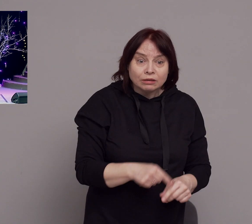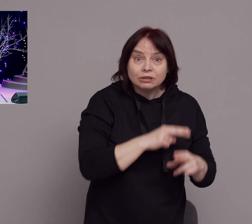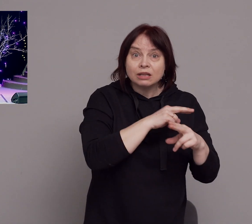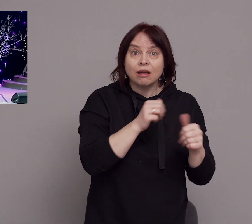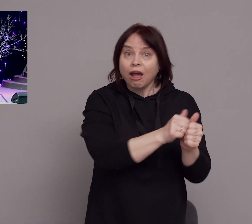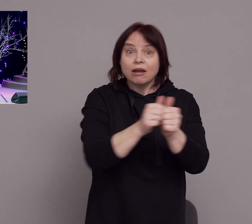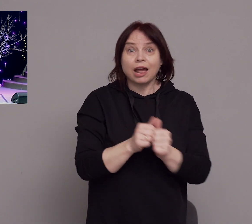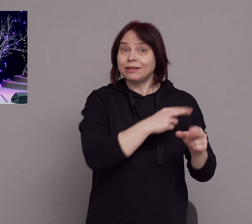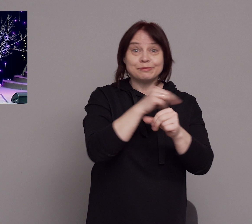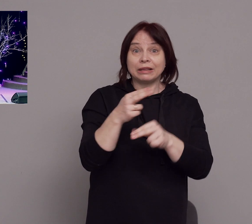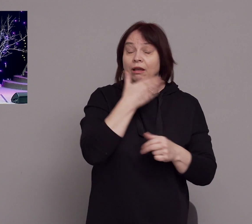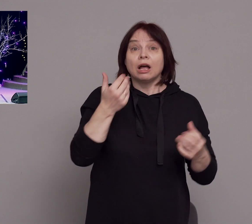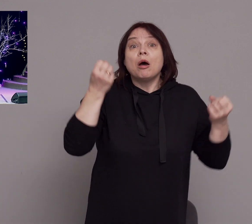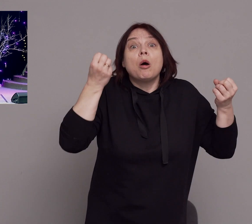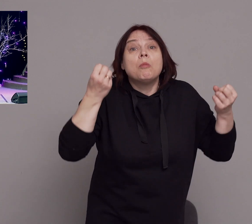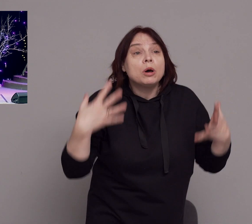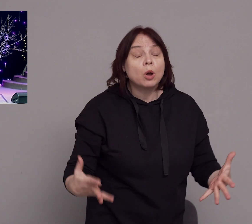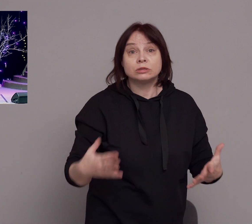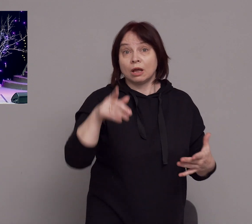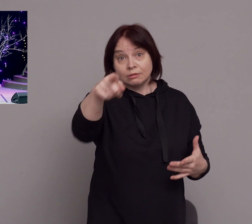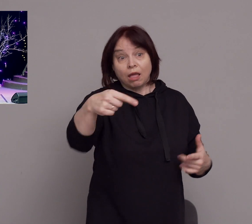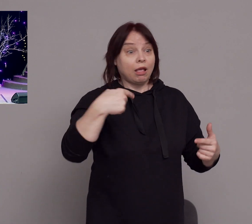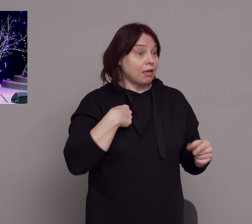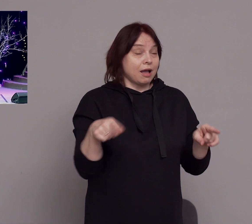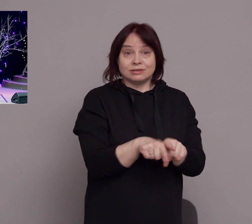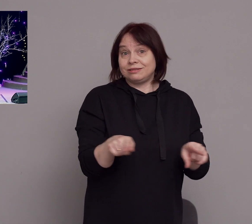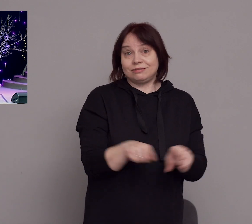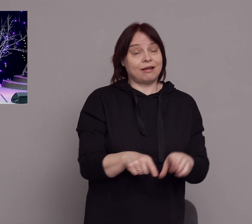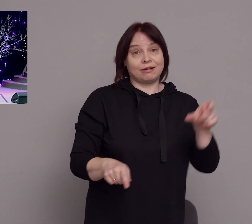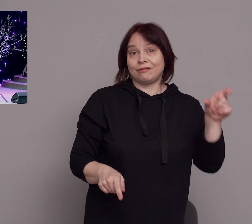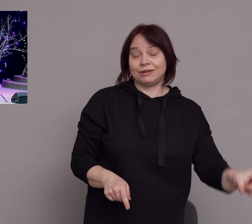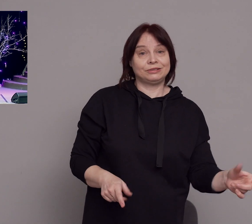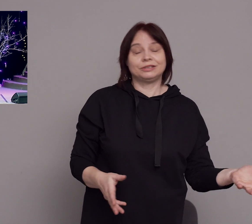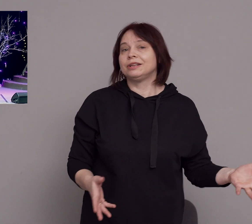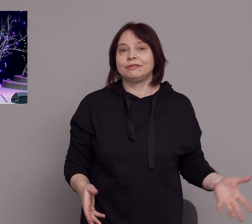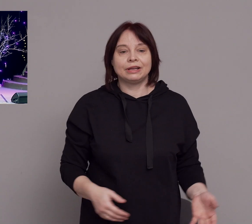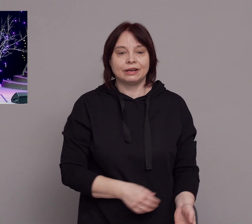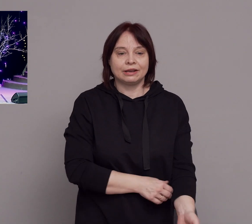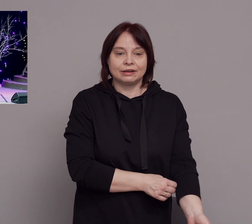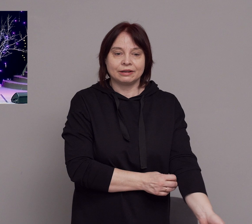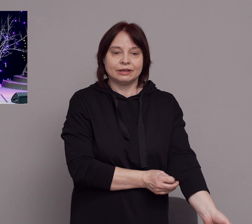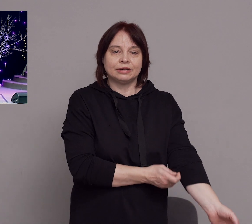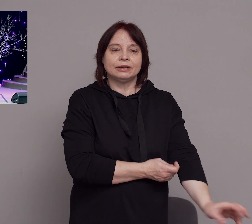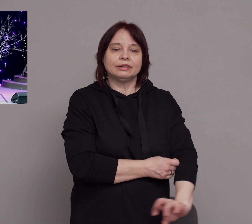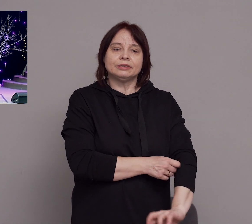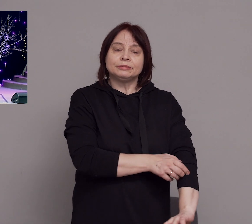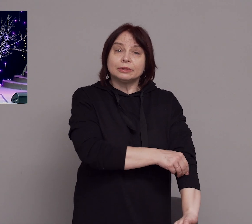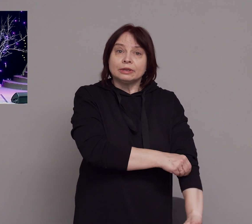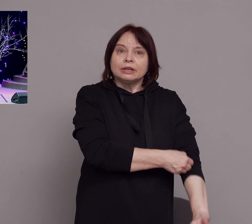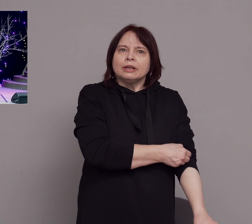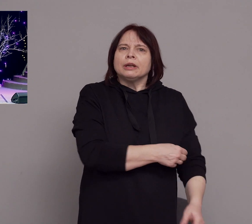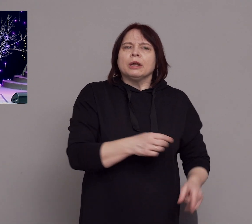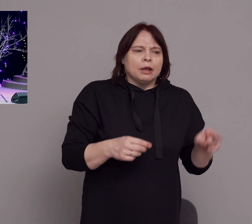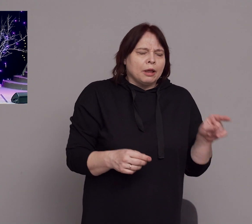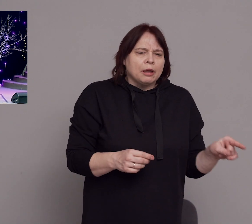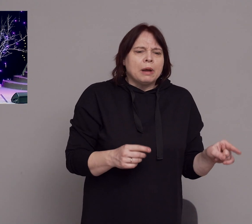Нам до конца сложно понять, что для Иисуса означало умереть. Пока мы не видим то, что происходило до Его воплощения, нам сложно понять,